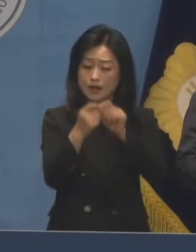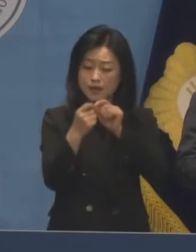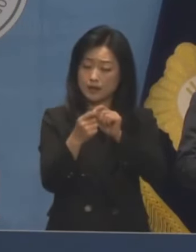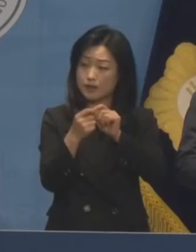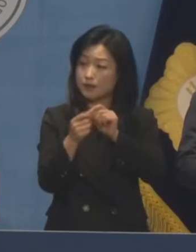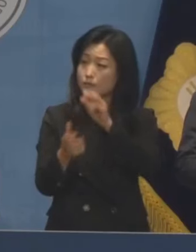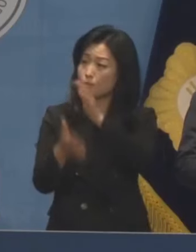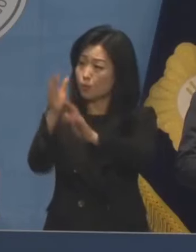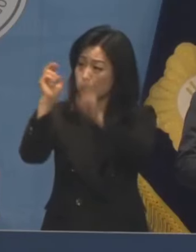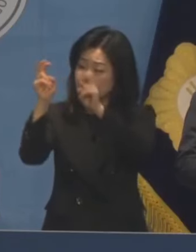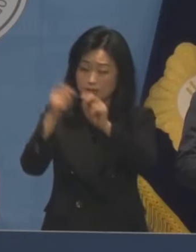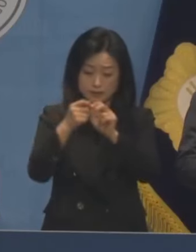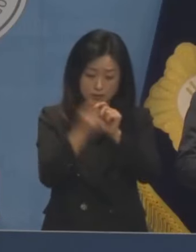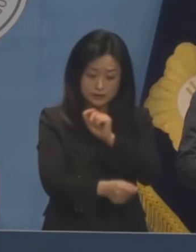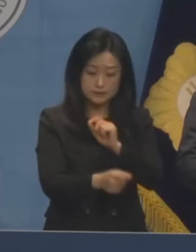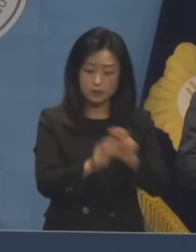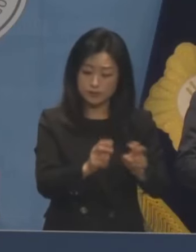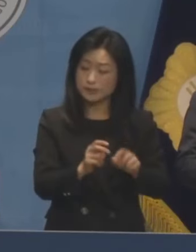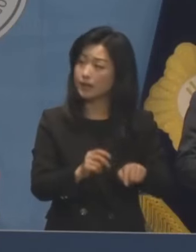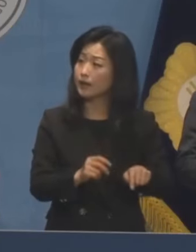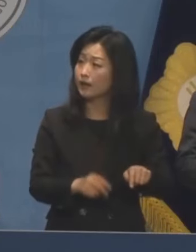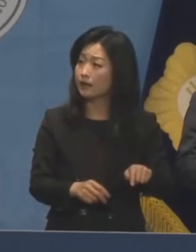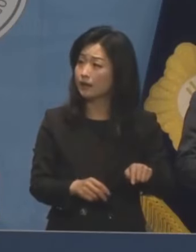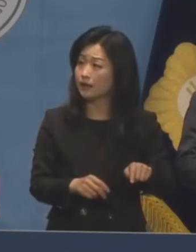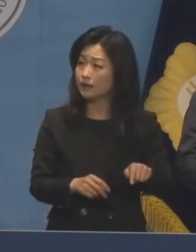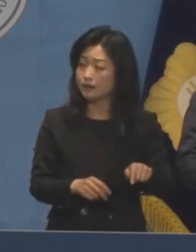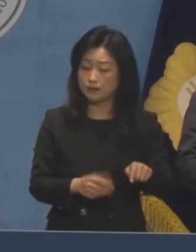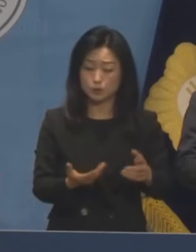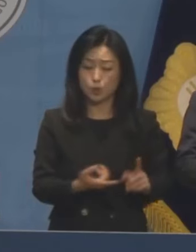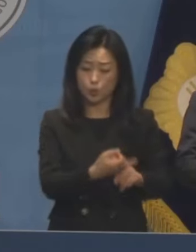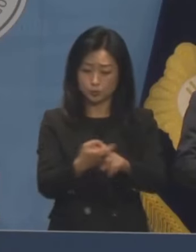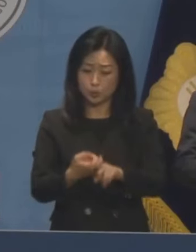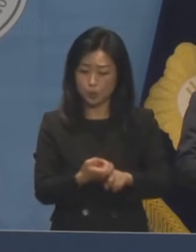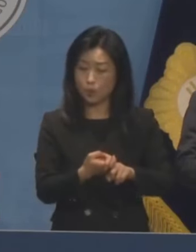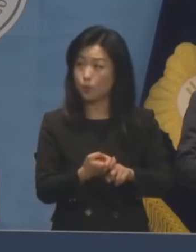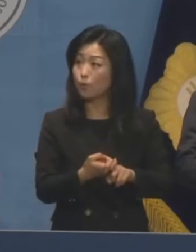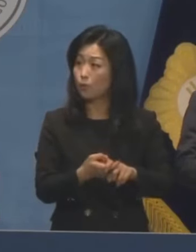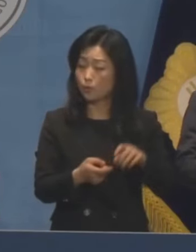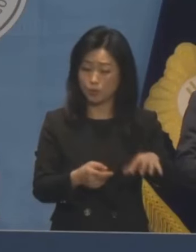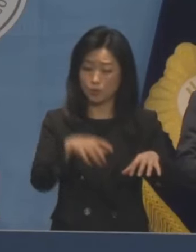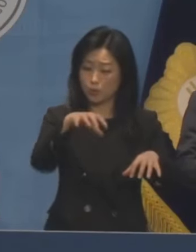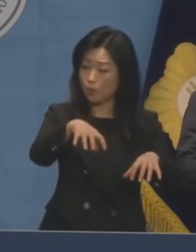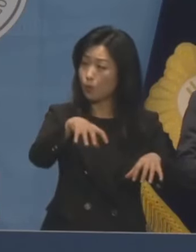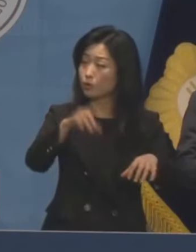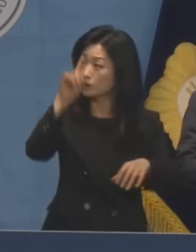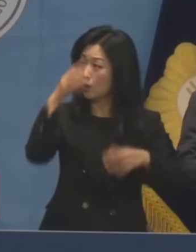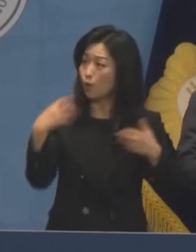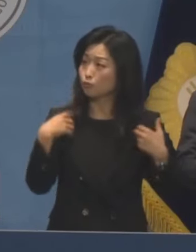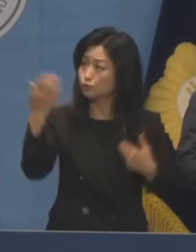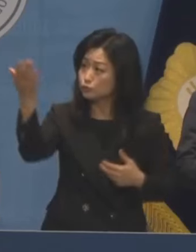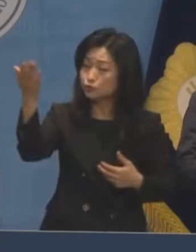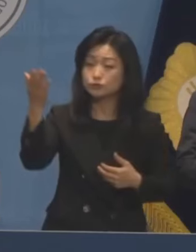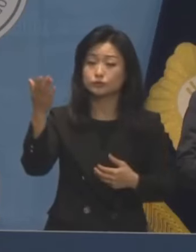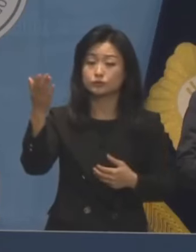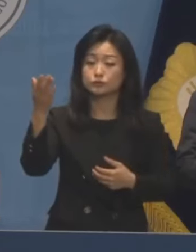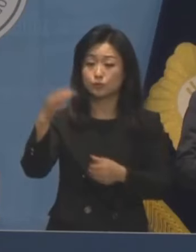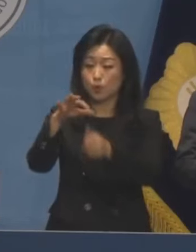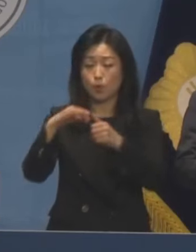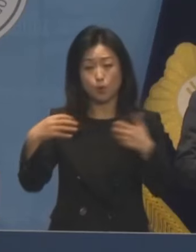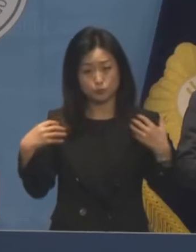오션 하청 업체 원청 노조 하청노조 그리고 정부 즉